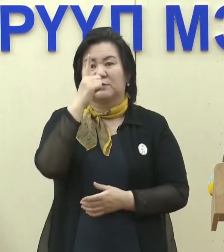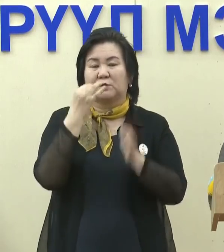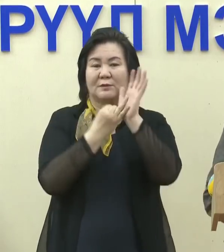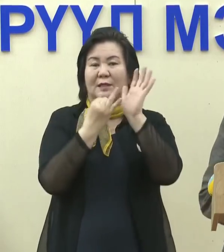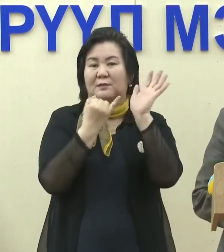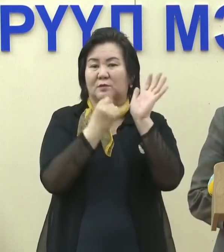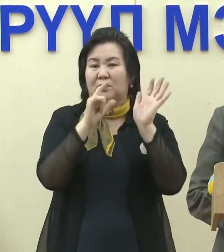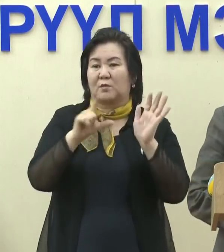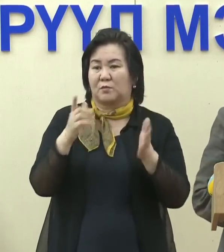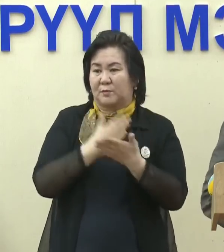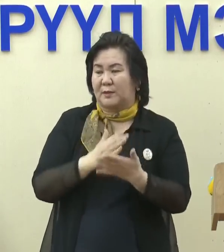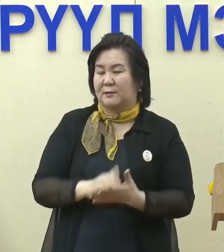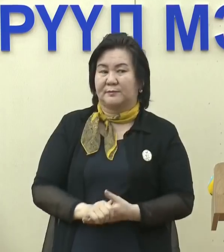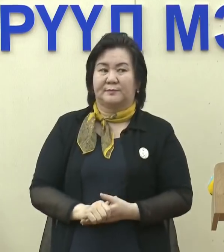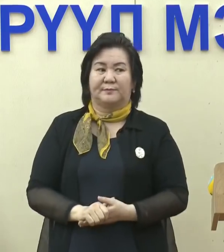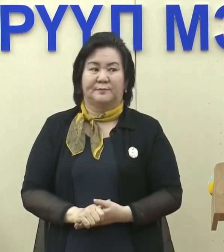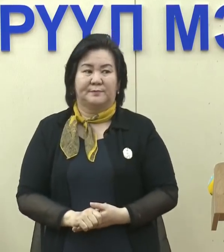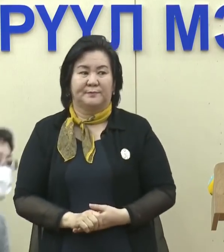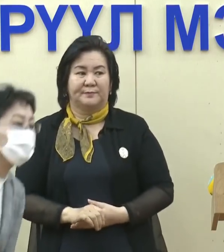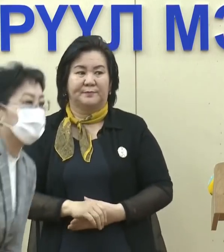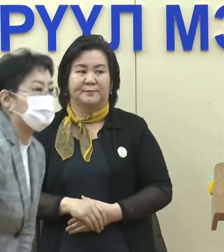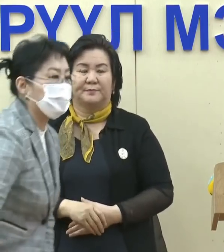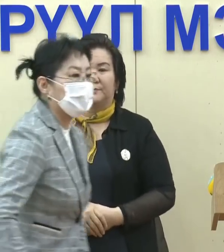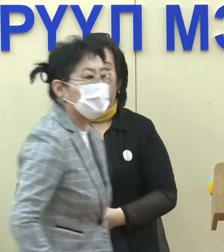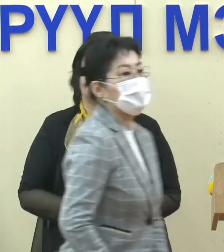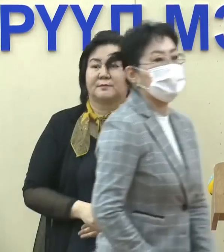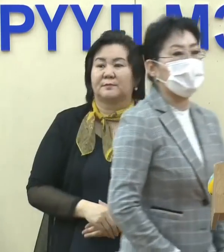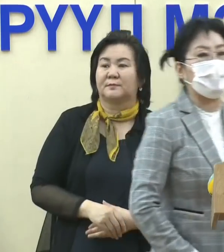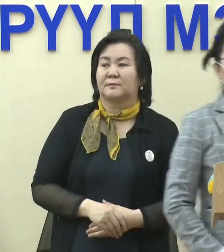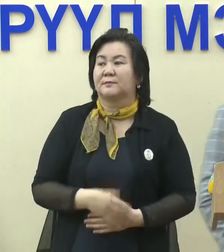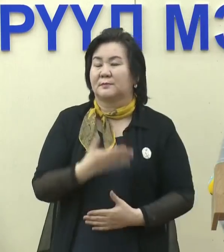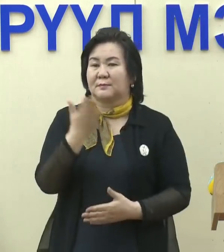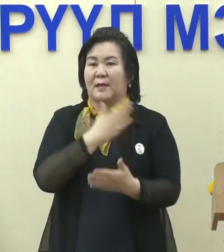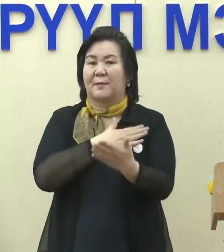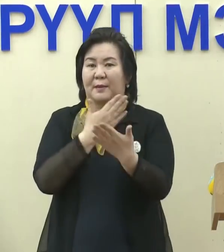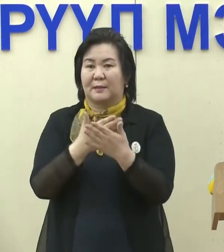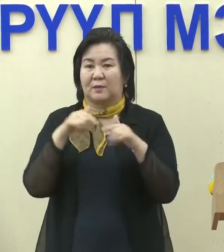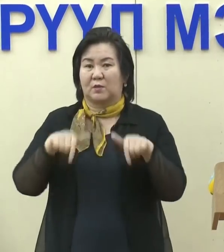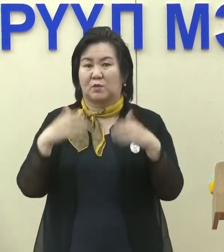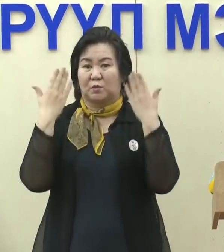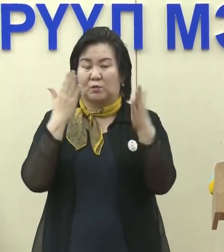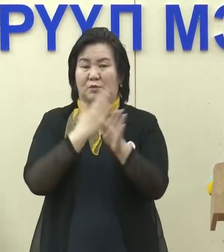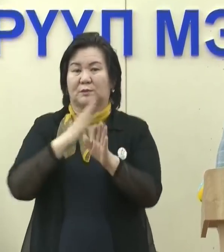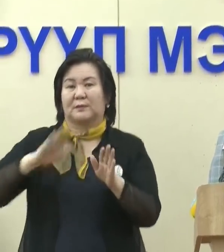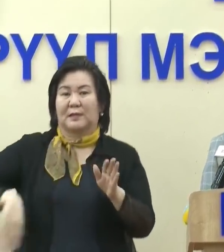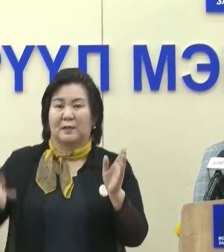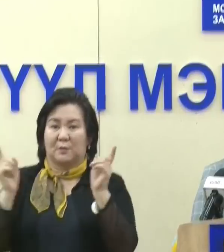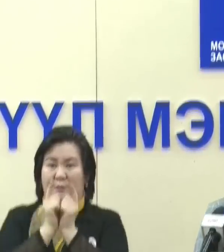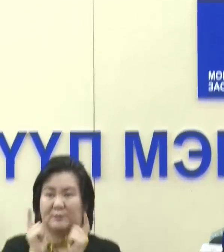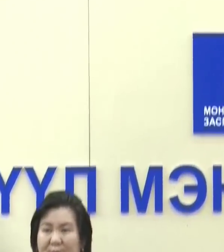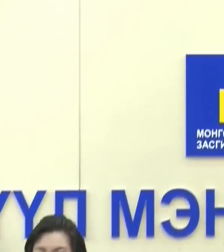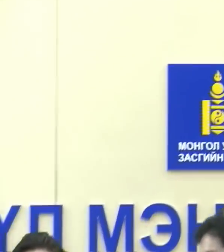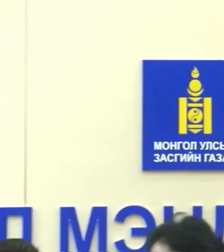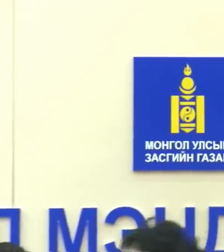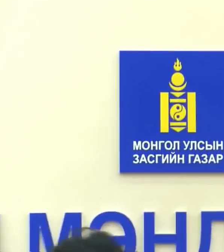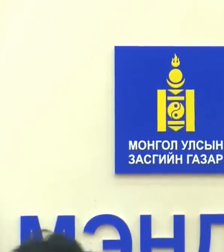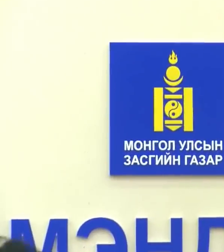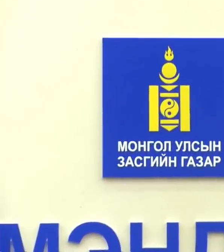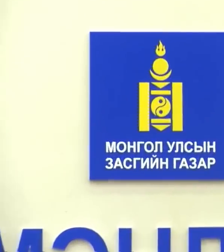176 хүн байгаа. Тий. За баярлалаа. Өнөөдрийн хурал дууслаа. Дараагийн ээлжид хурлаараа уулзъя.